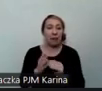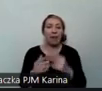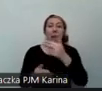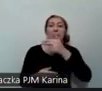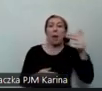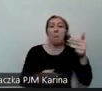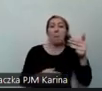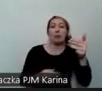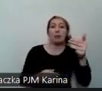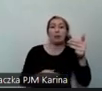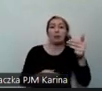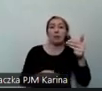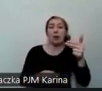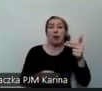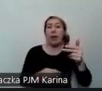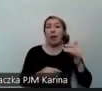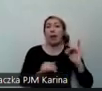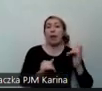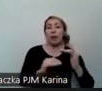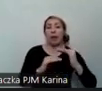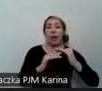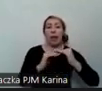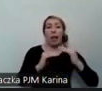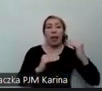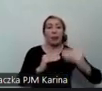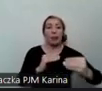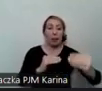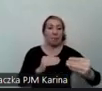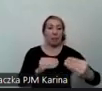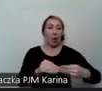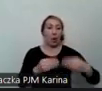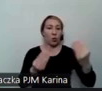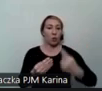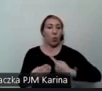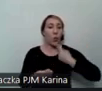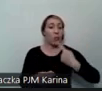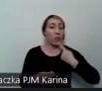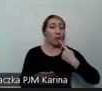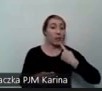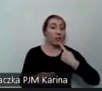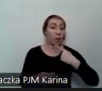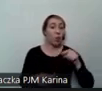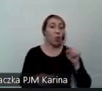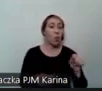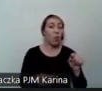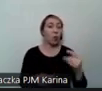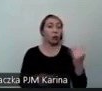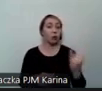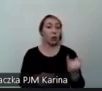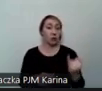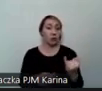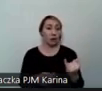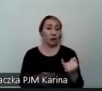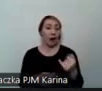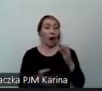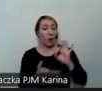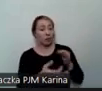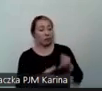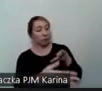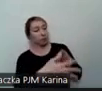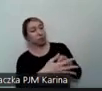tego, na jakim etapie rozwoju języka jest dziecko przez nas